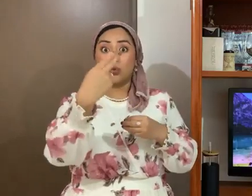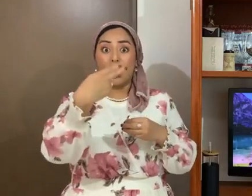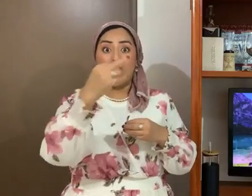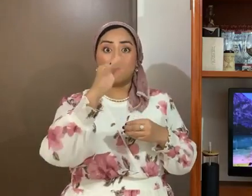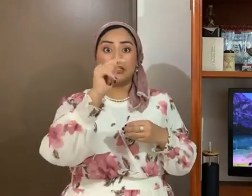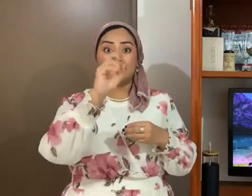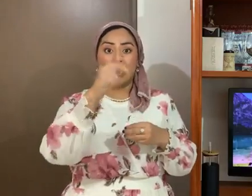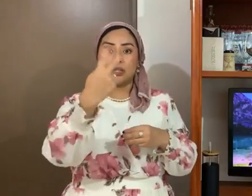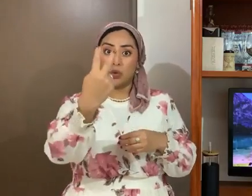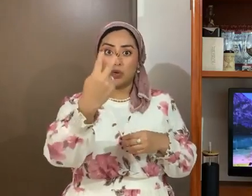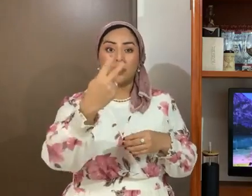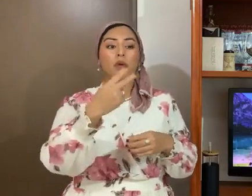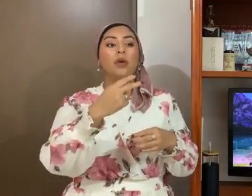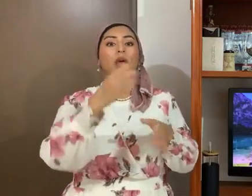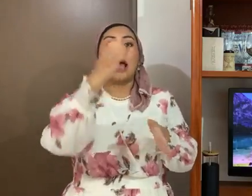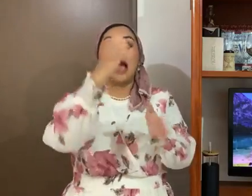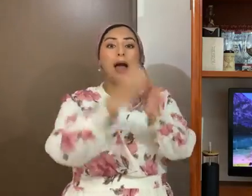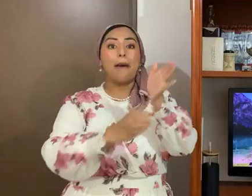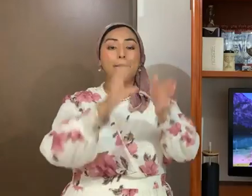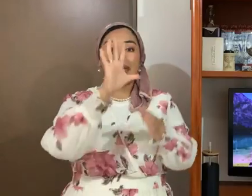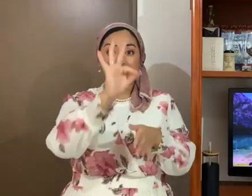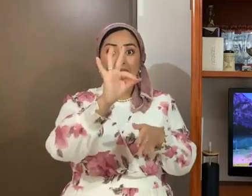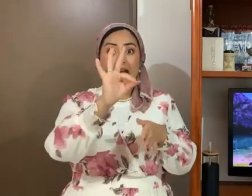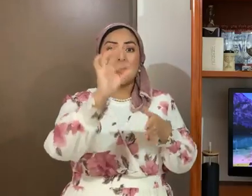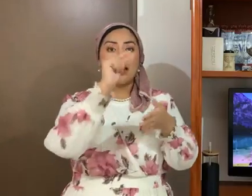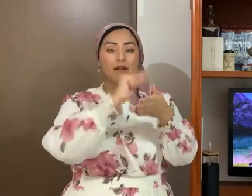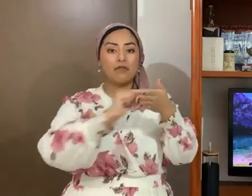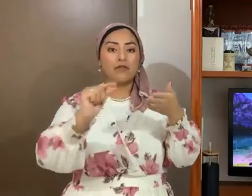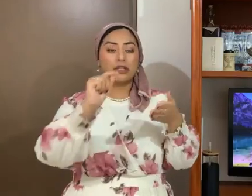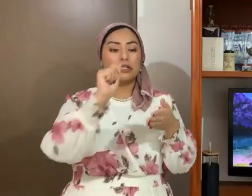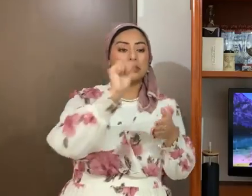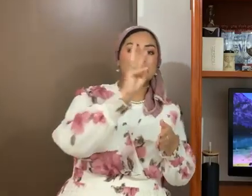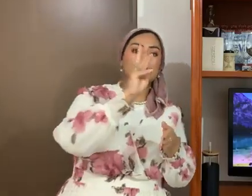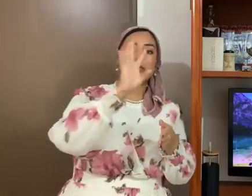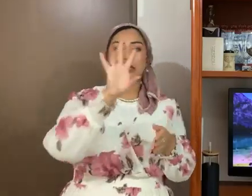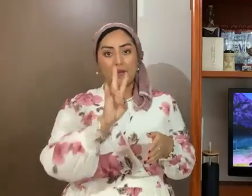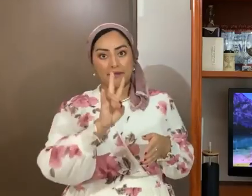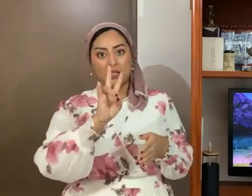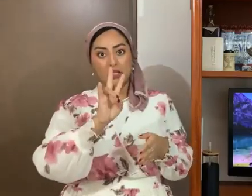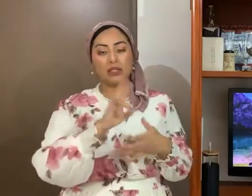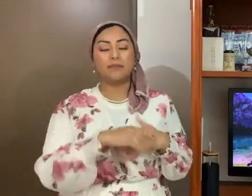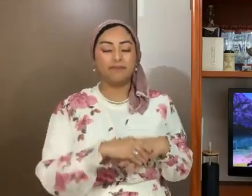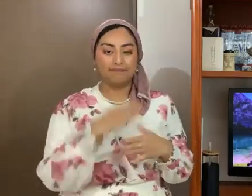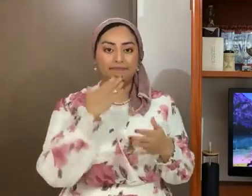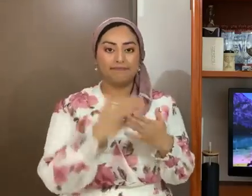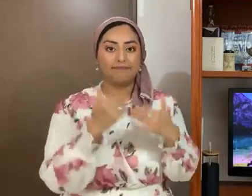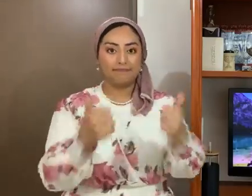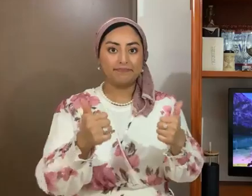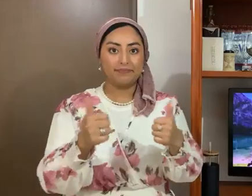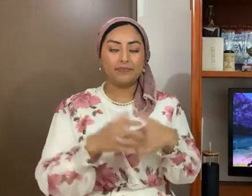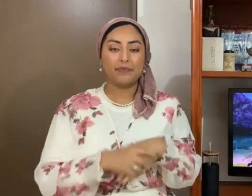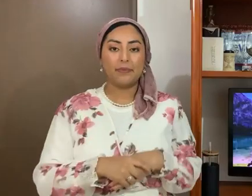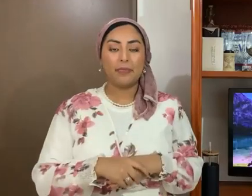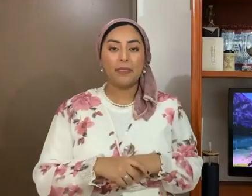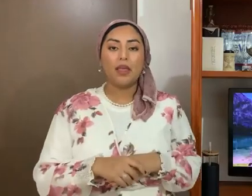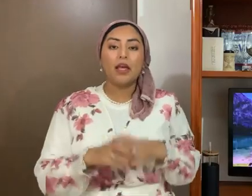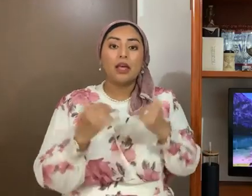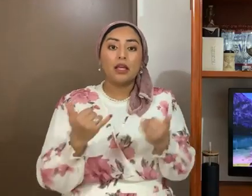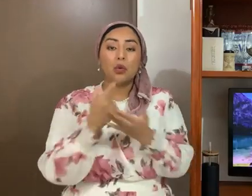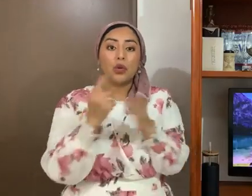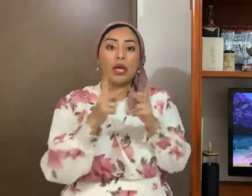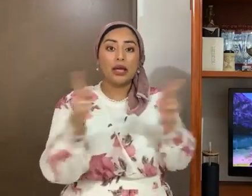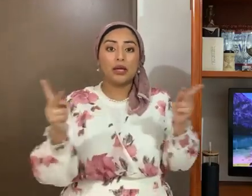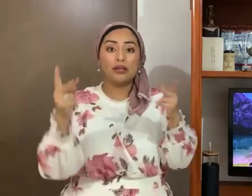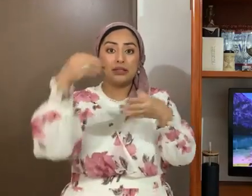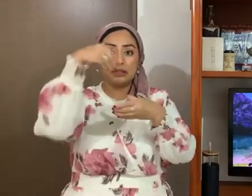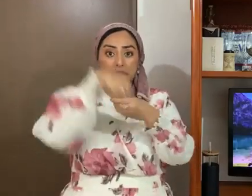haftarot, por así decirlo, el capítulo 9, versos 6 y 7. Amén. Muy bien. En esta parashá